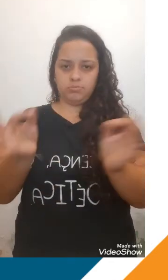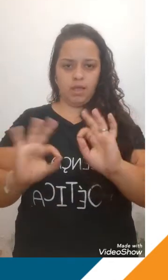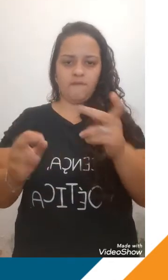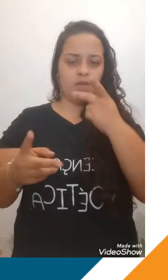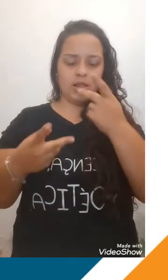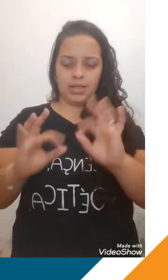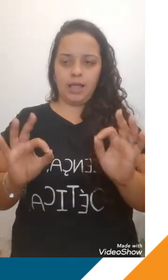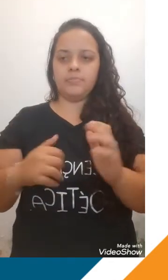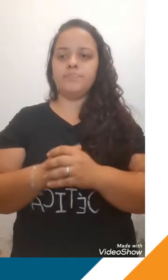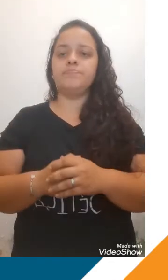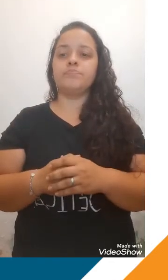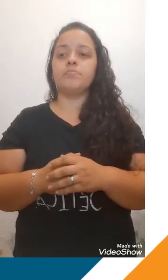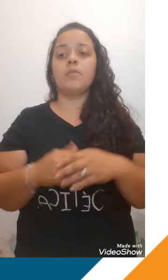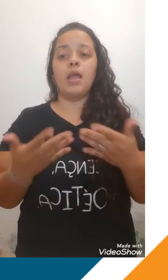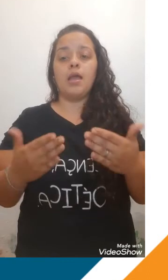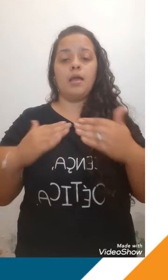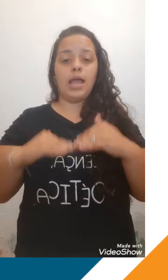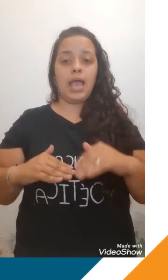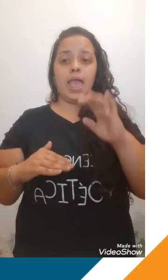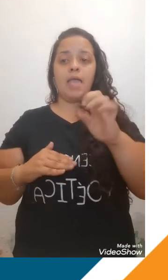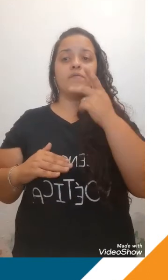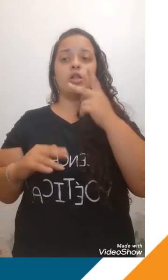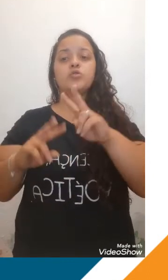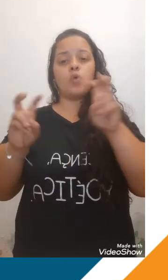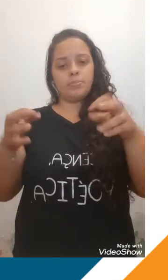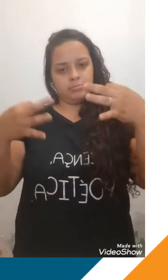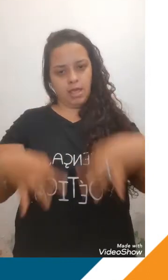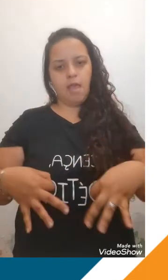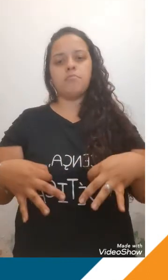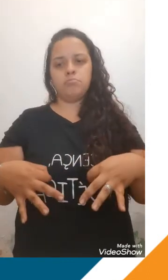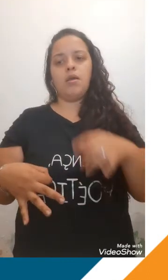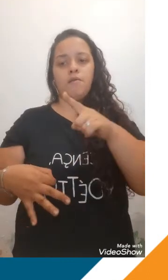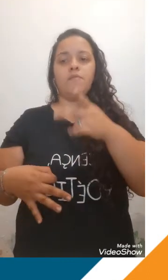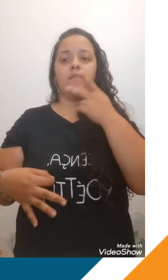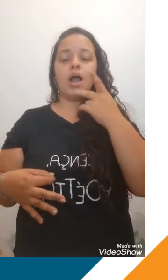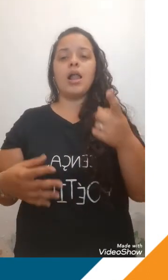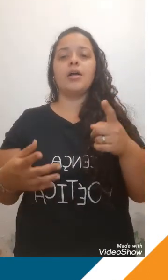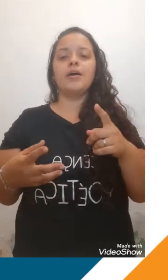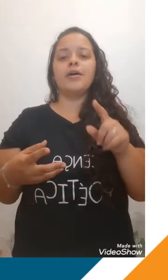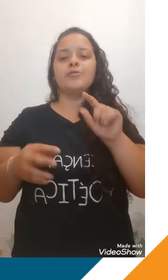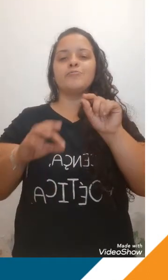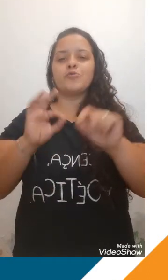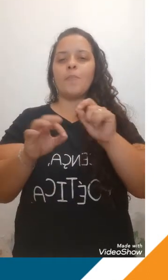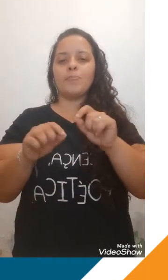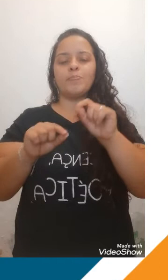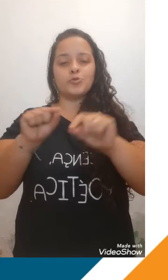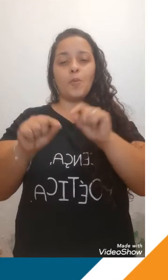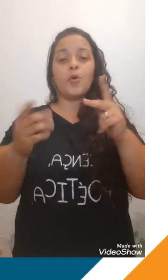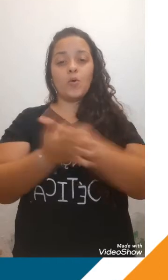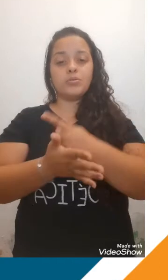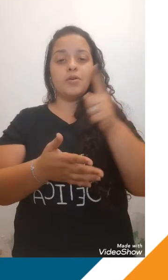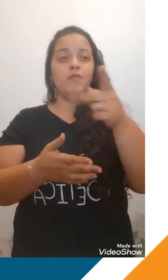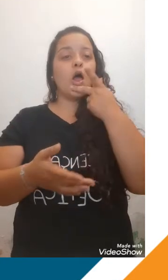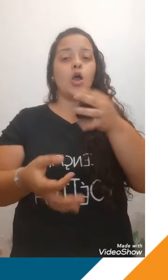que está sendo pedido na questão. A letra E, então, é a nossa resposta correta e ela, de fato, condiz com o episódio,